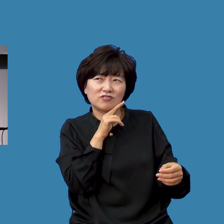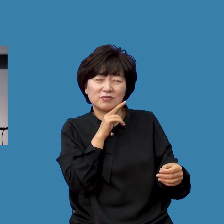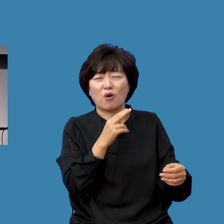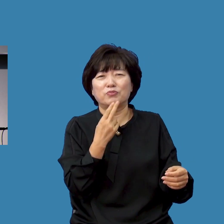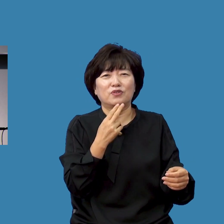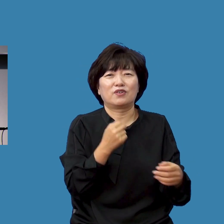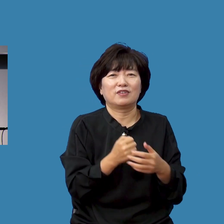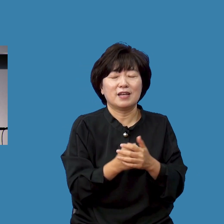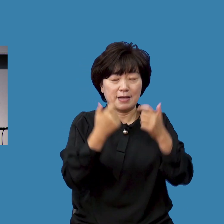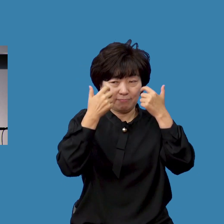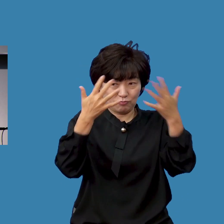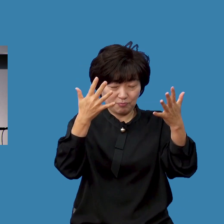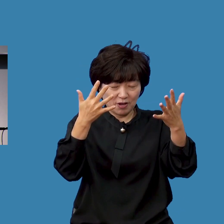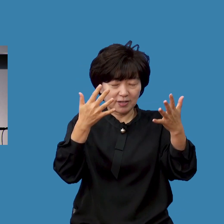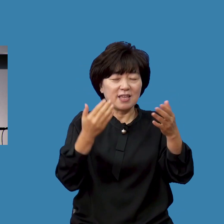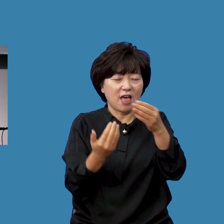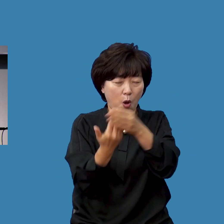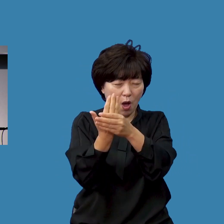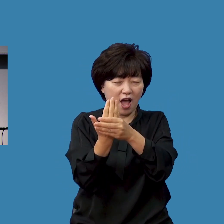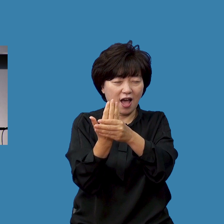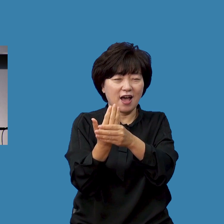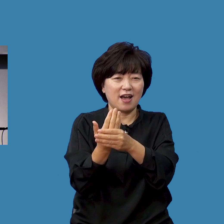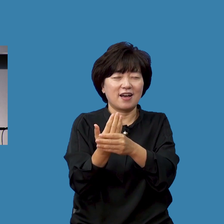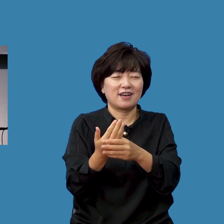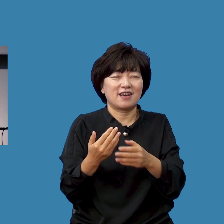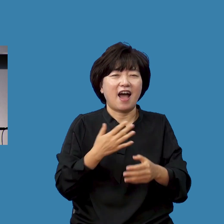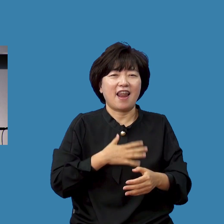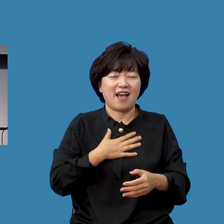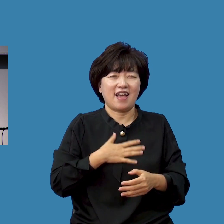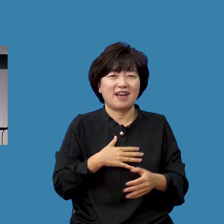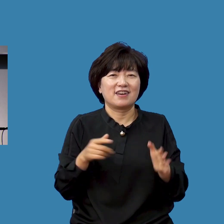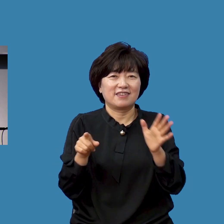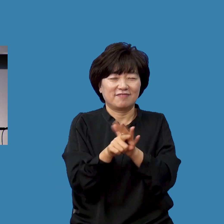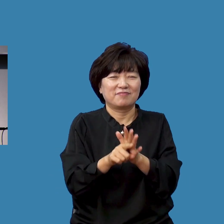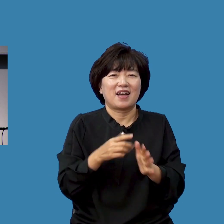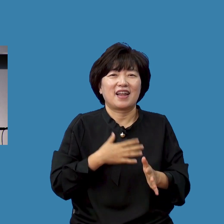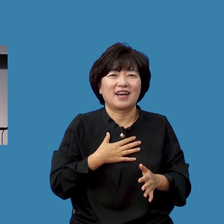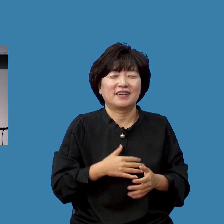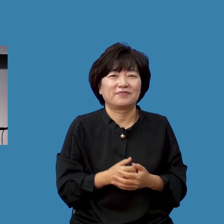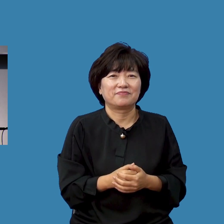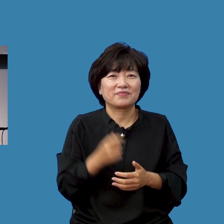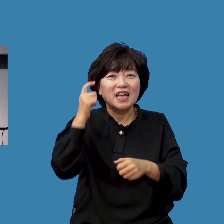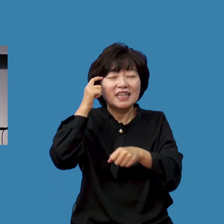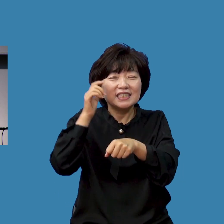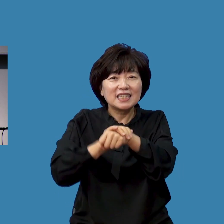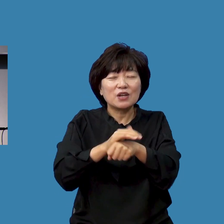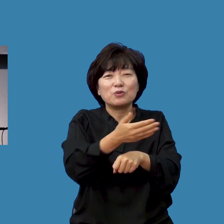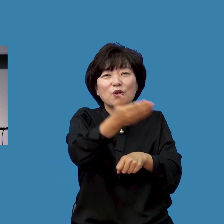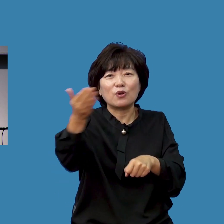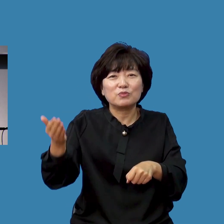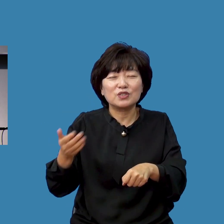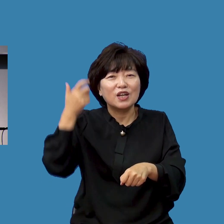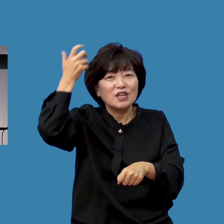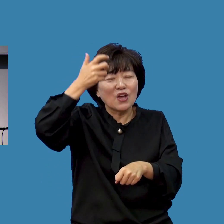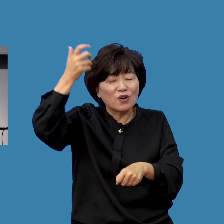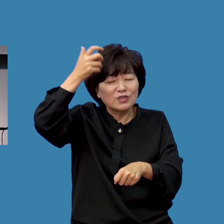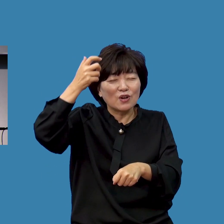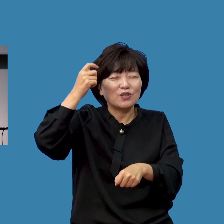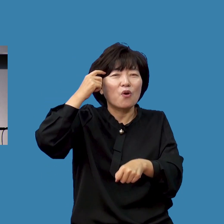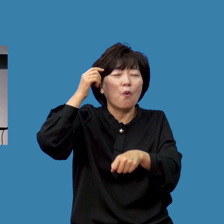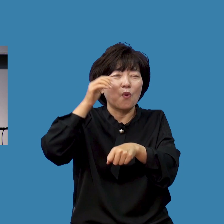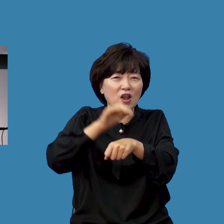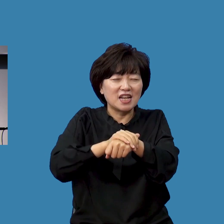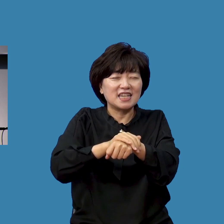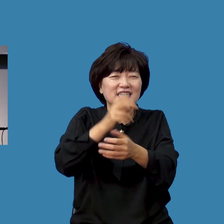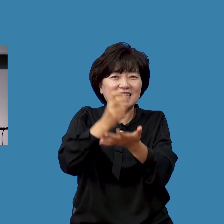않아요. 분명히 나온다고 하는 믿음을 가지고 있어요. 왜? 원리를 아니까. 지혜로운 여러분들은 영적인 원리를